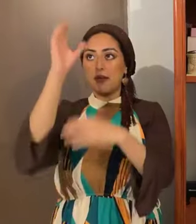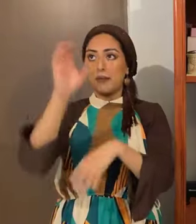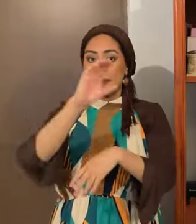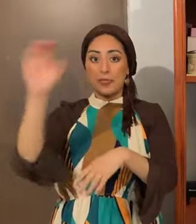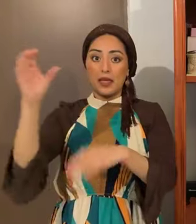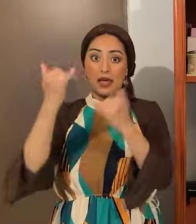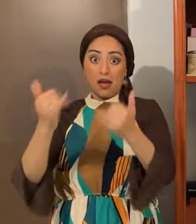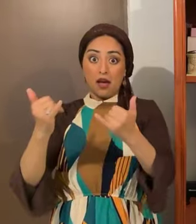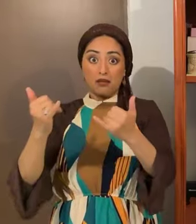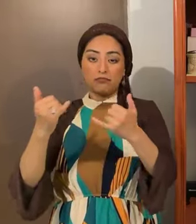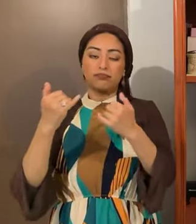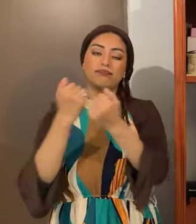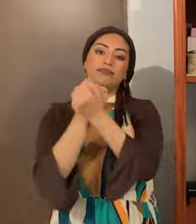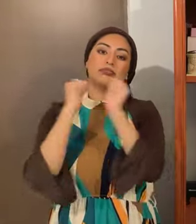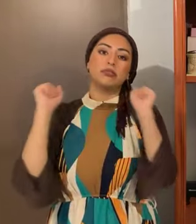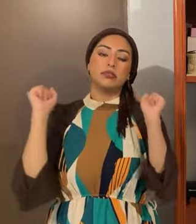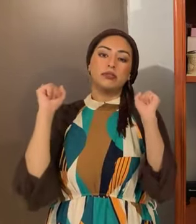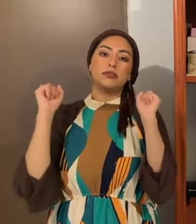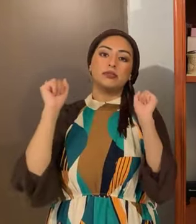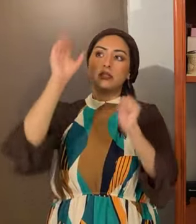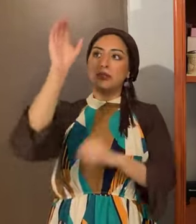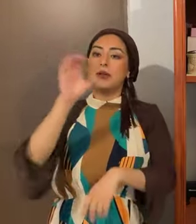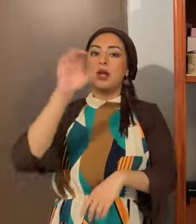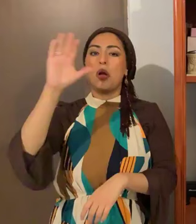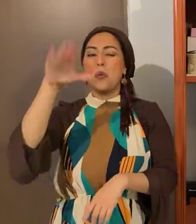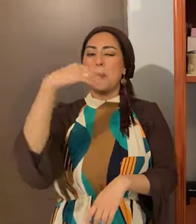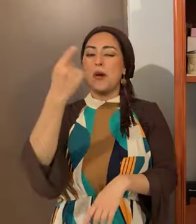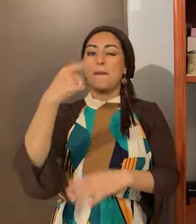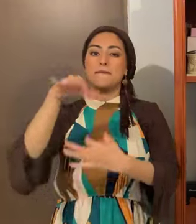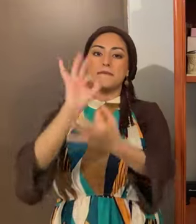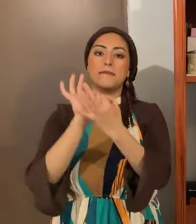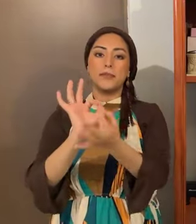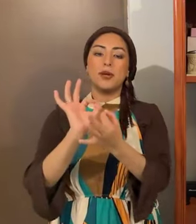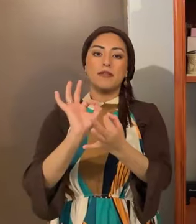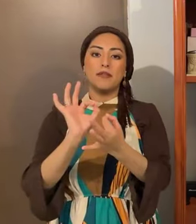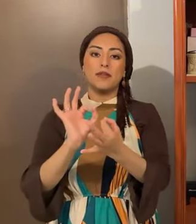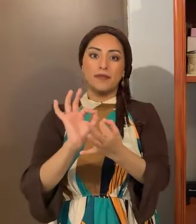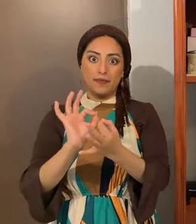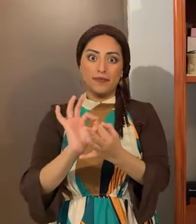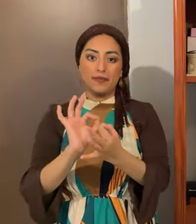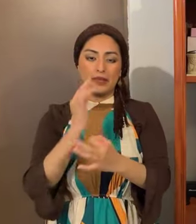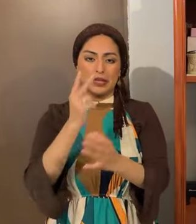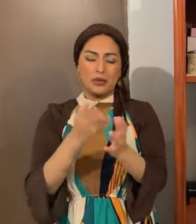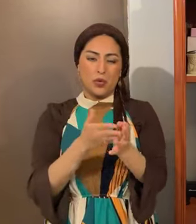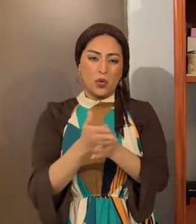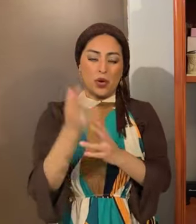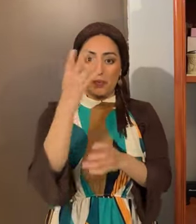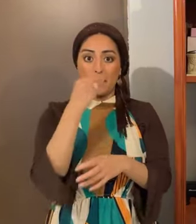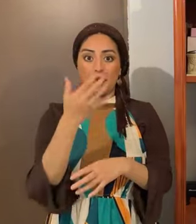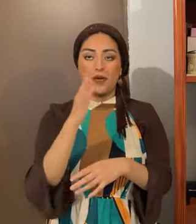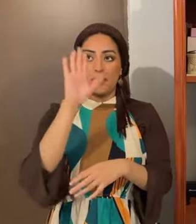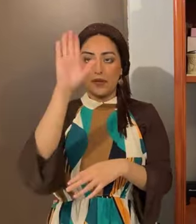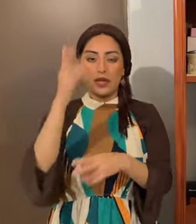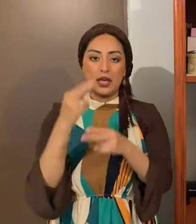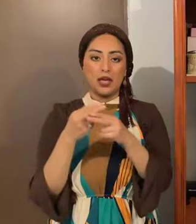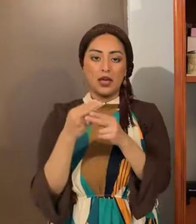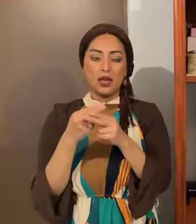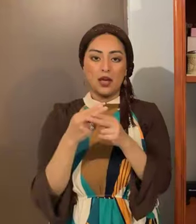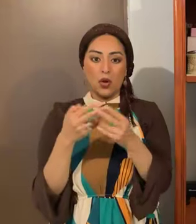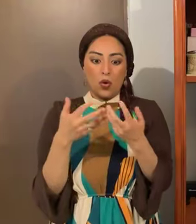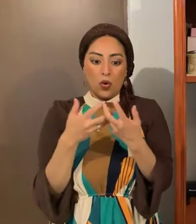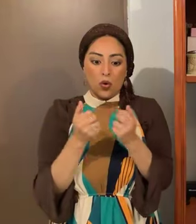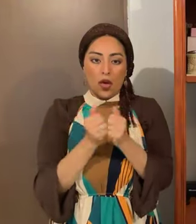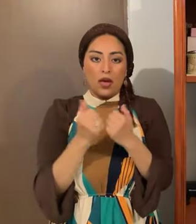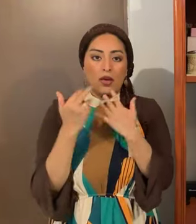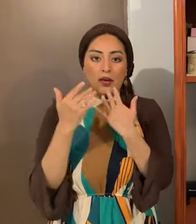por ello somos salvos, por ese sacrificio único y perfecto que Él hizo. Entonces vean la profundidad de todo esto, y